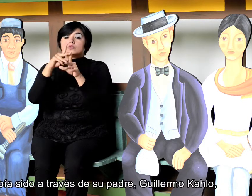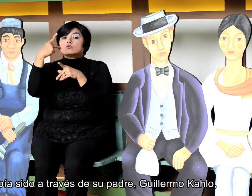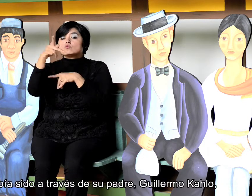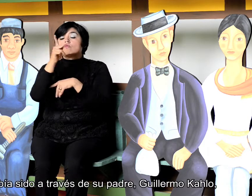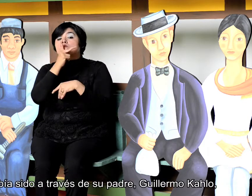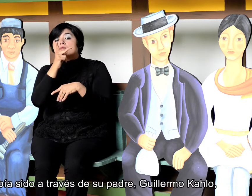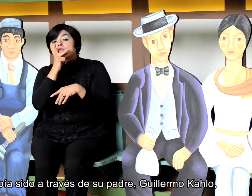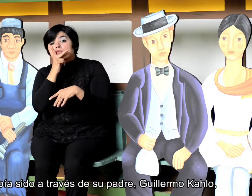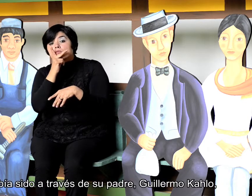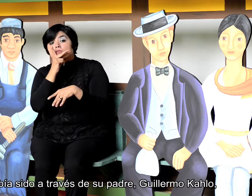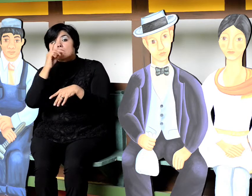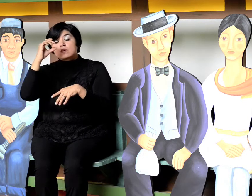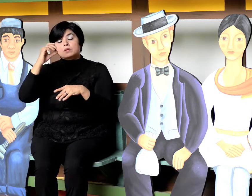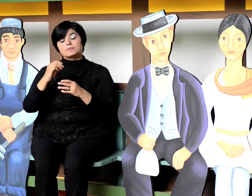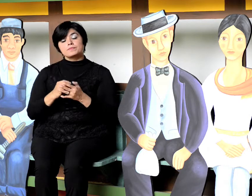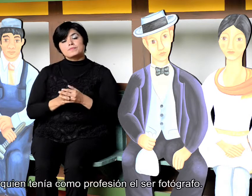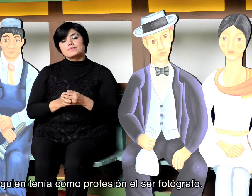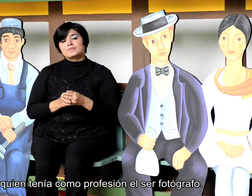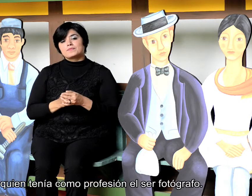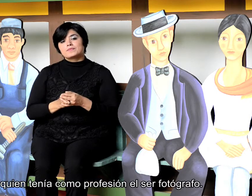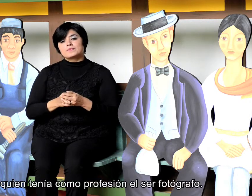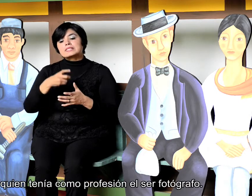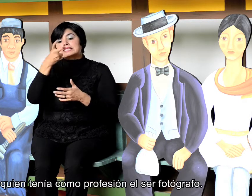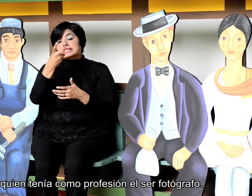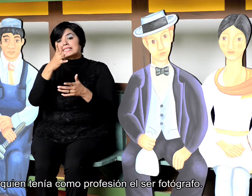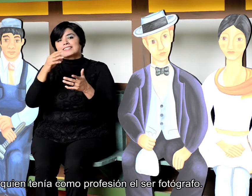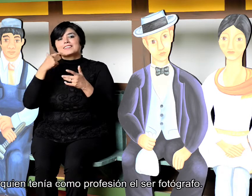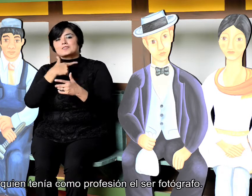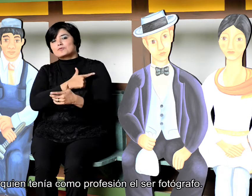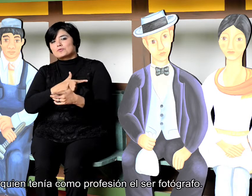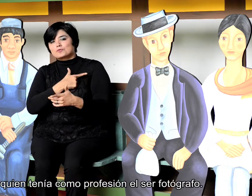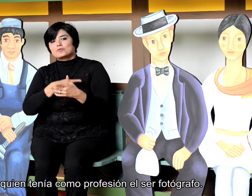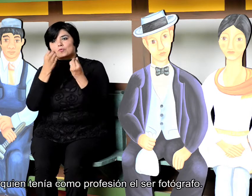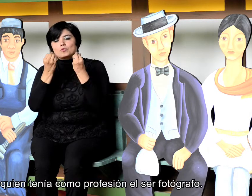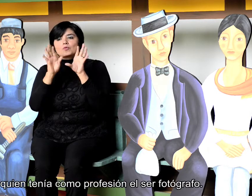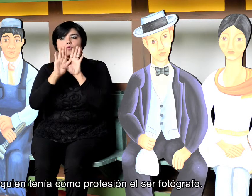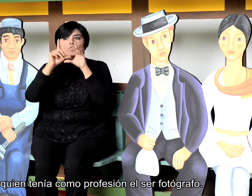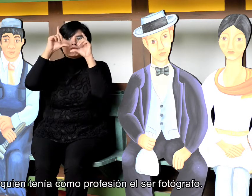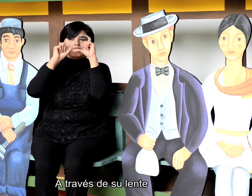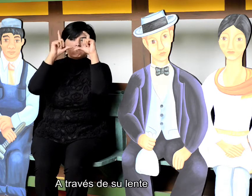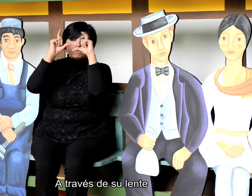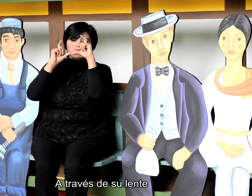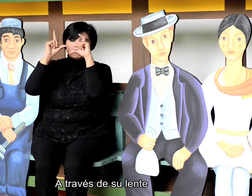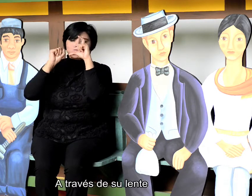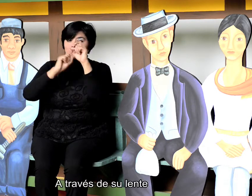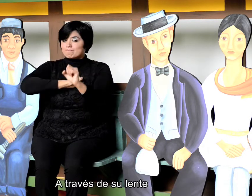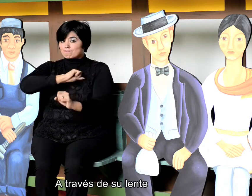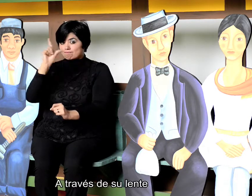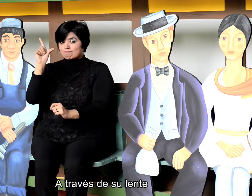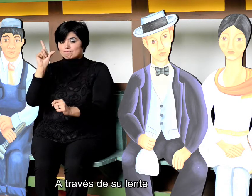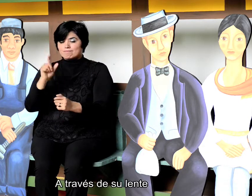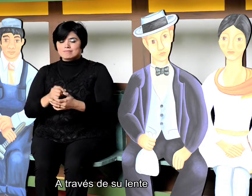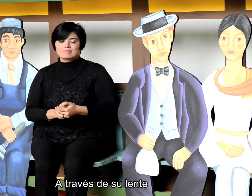Guillermo Kahlo, quien tenía como profesión el ser fotógrafo. A través de su